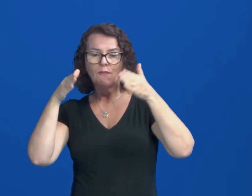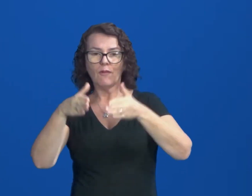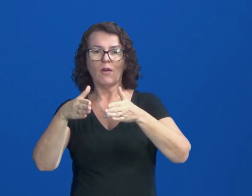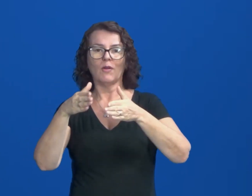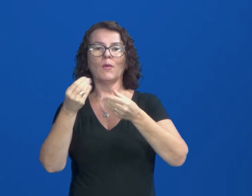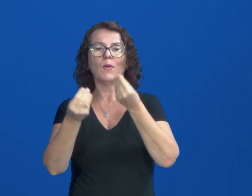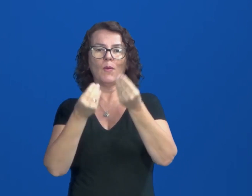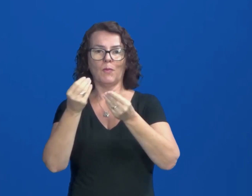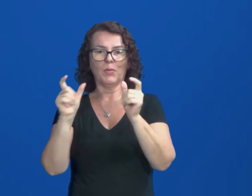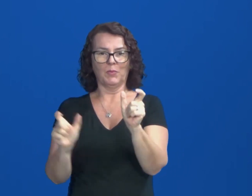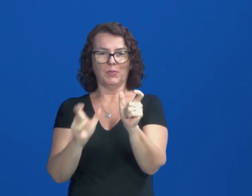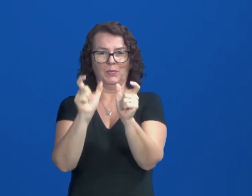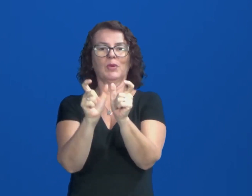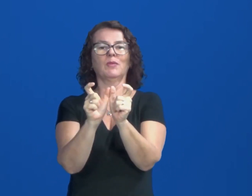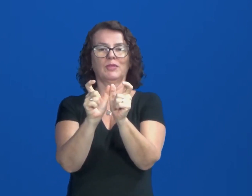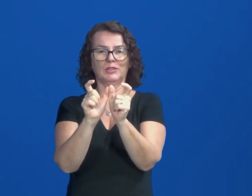nessa disciplina através desse link.